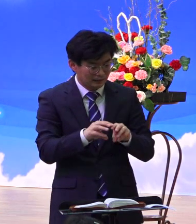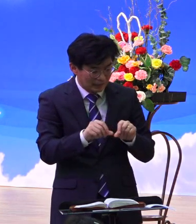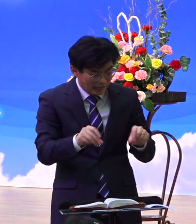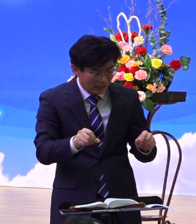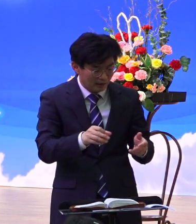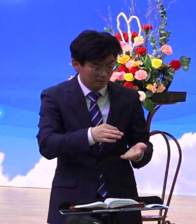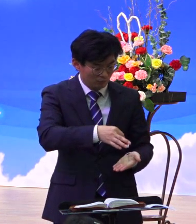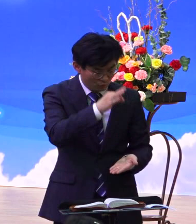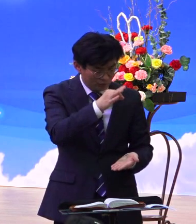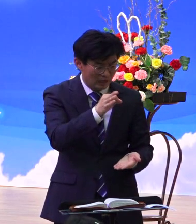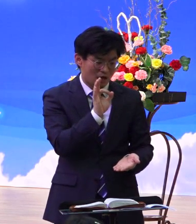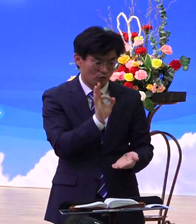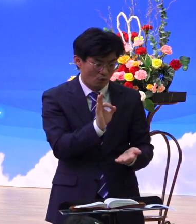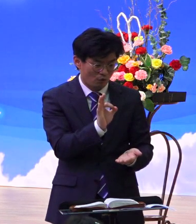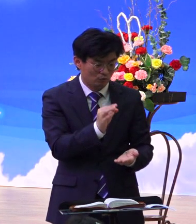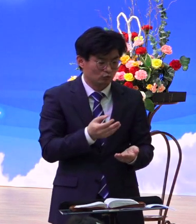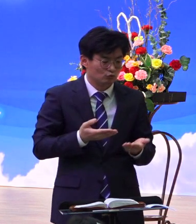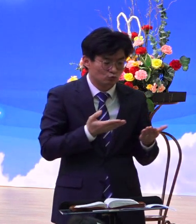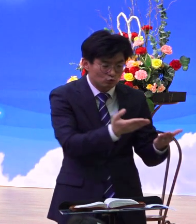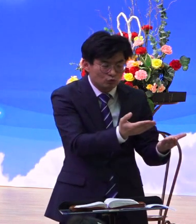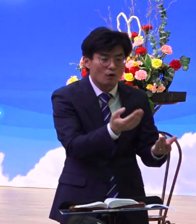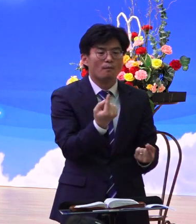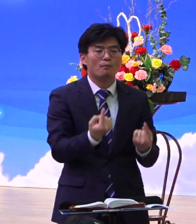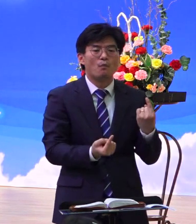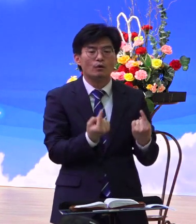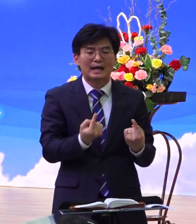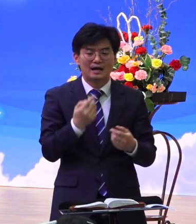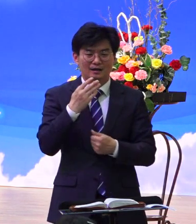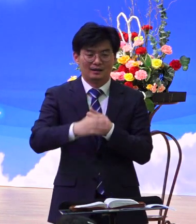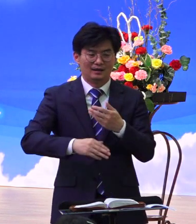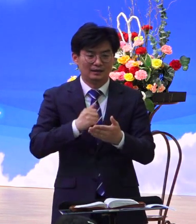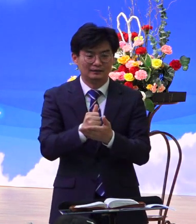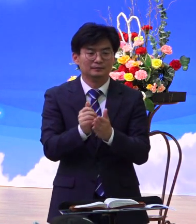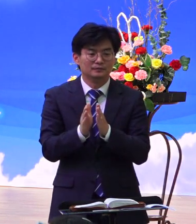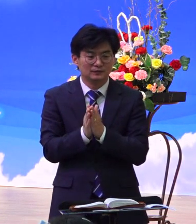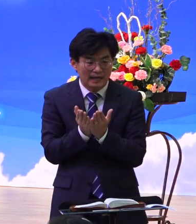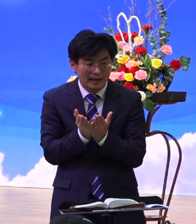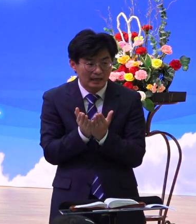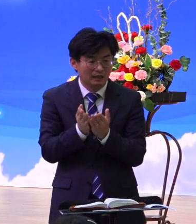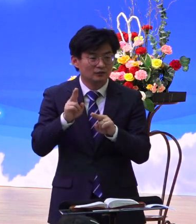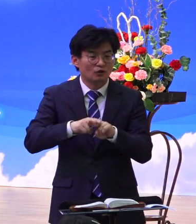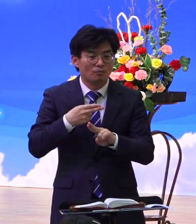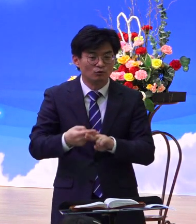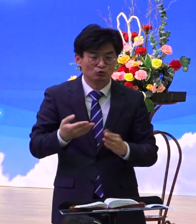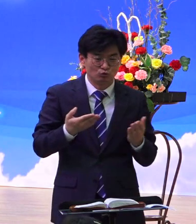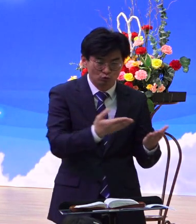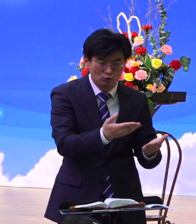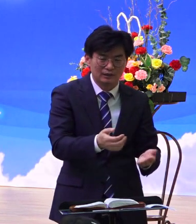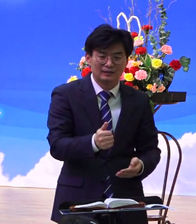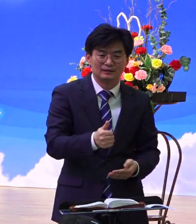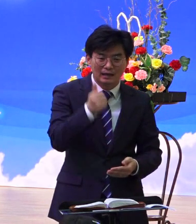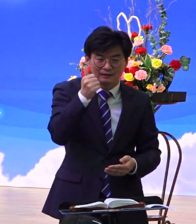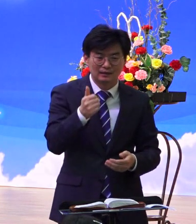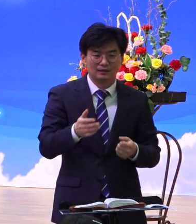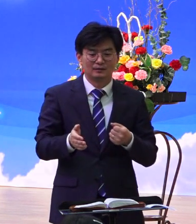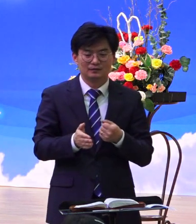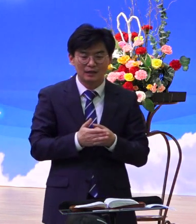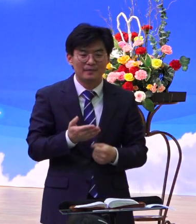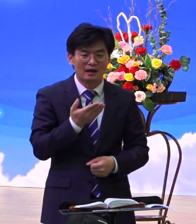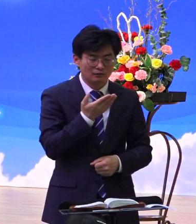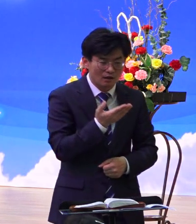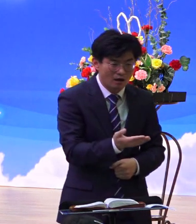이 한 권의 성경책을 물려주는 것을 기쁨으로 생각한다. 너는 성경을 읽고 성경 말씀대로